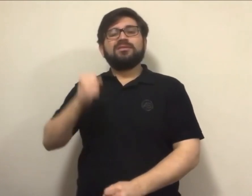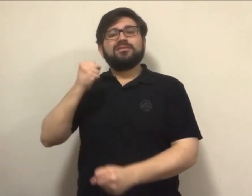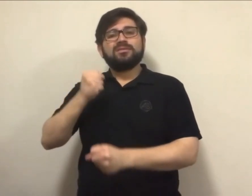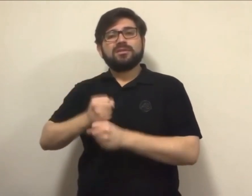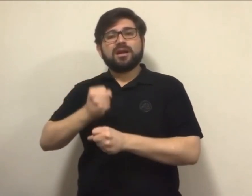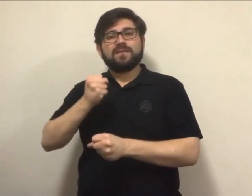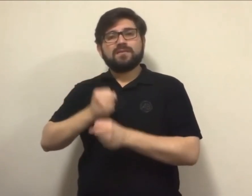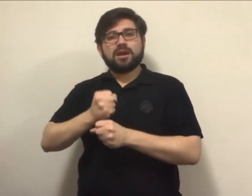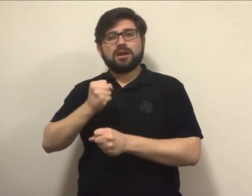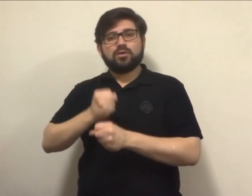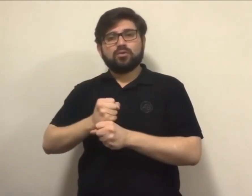Trabajo.